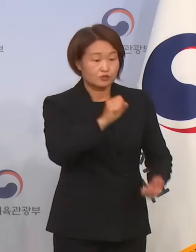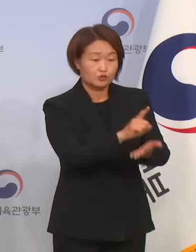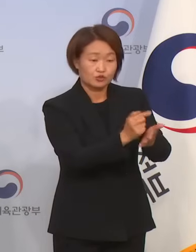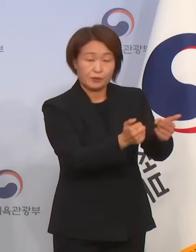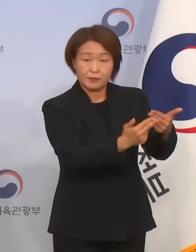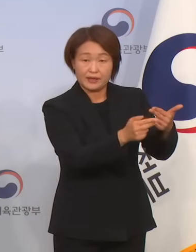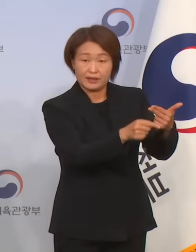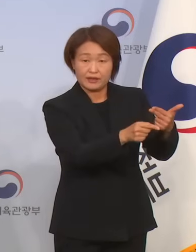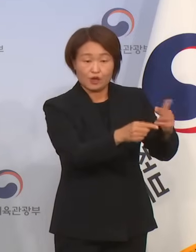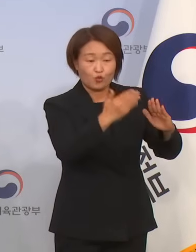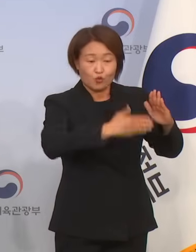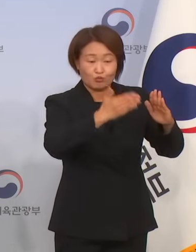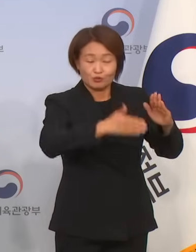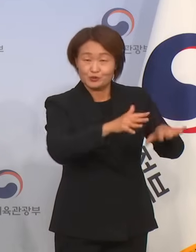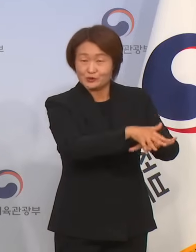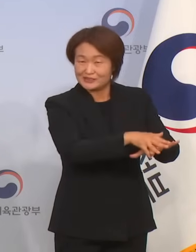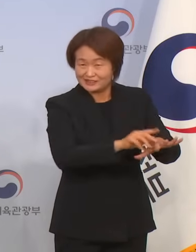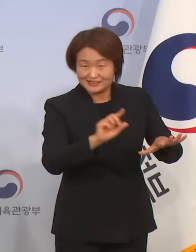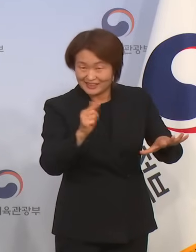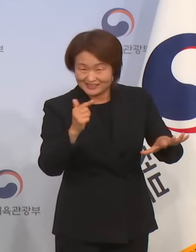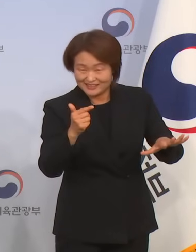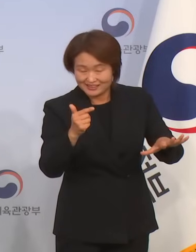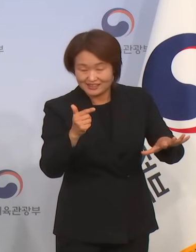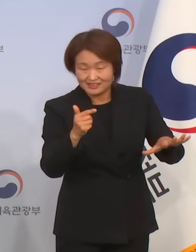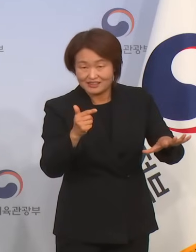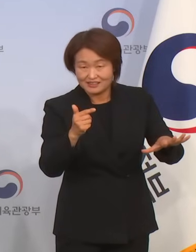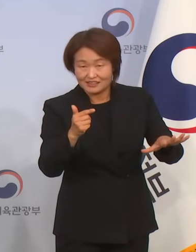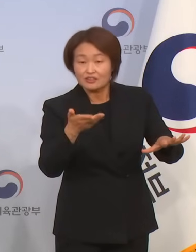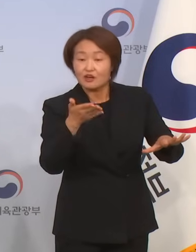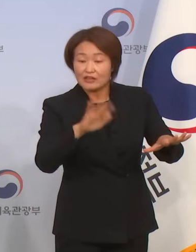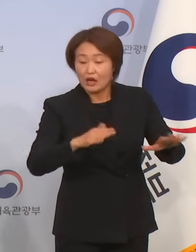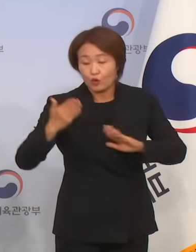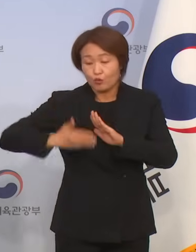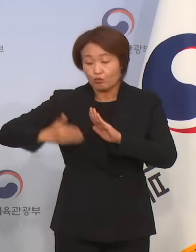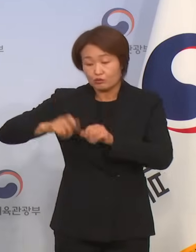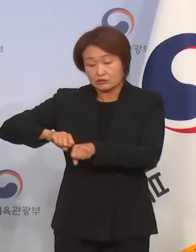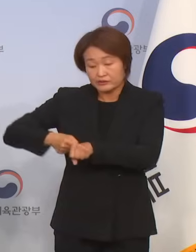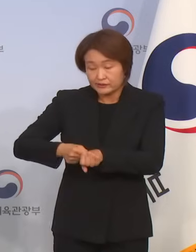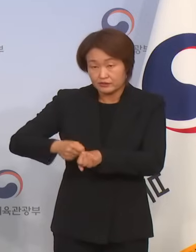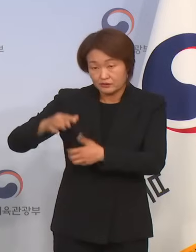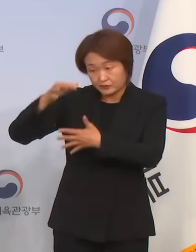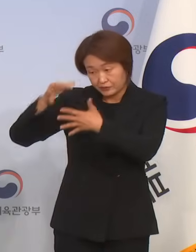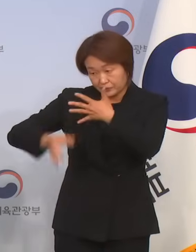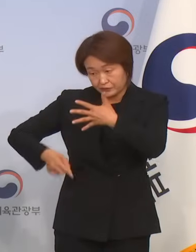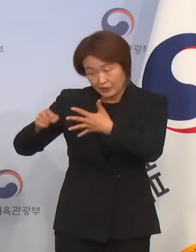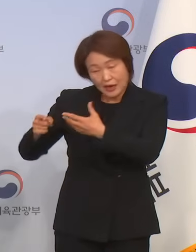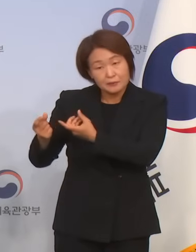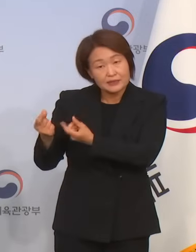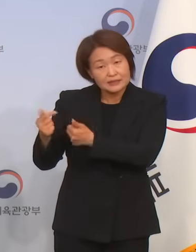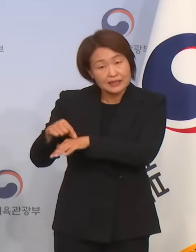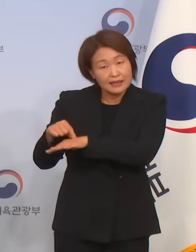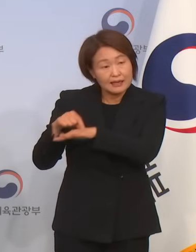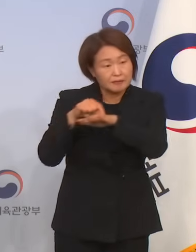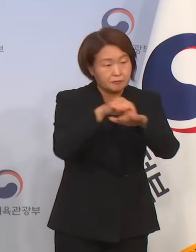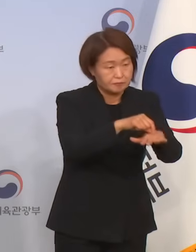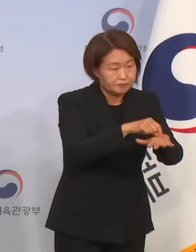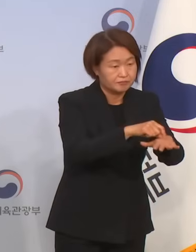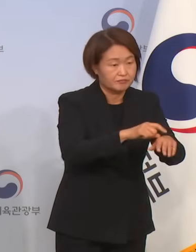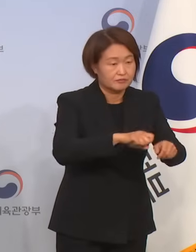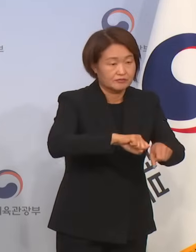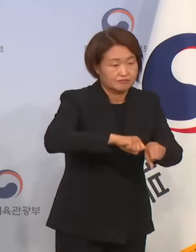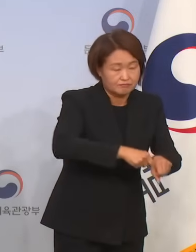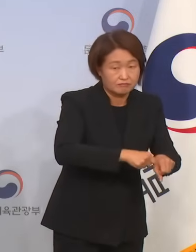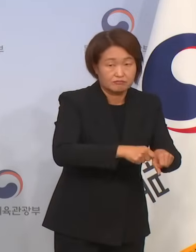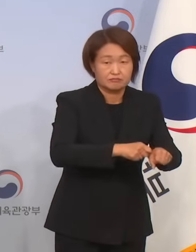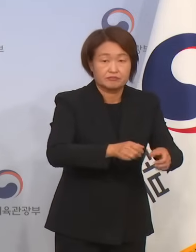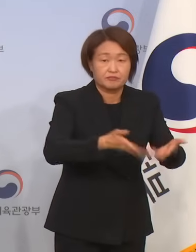대한축구협회가 공무원 조직은 아니지만은 그렇게 준해서 저희들이 경징계 중징계로 나눠서 징계를 요구해